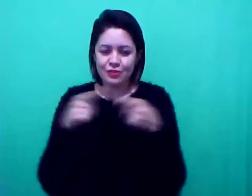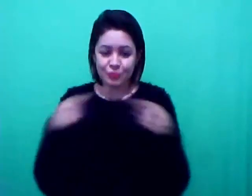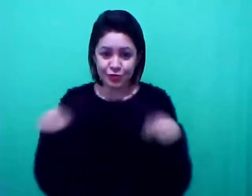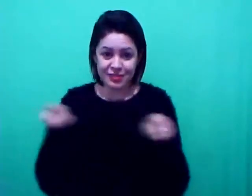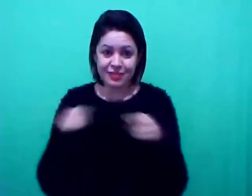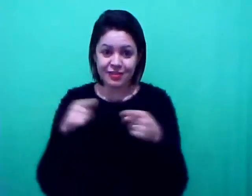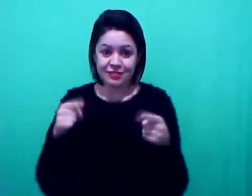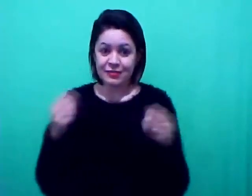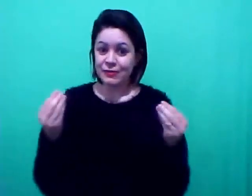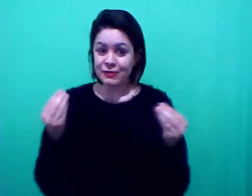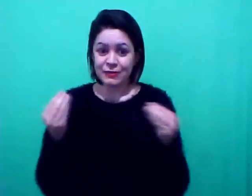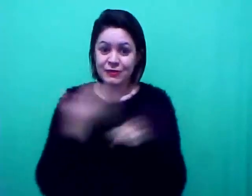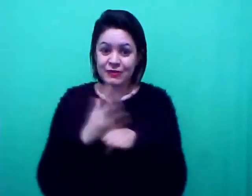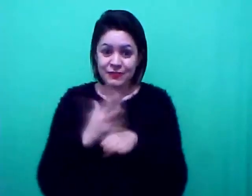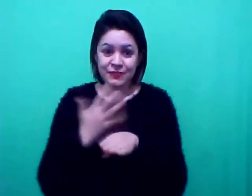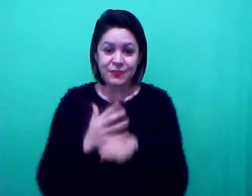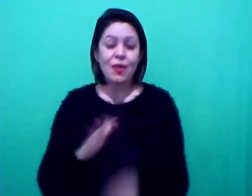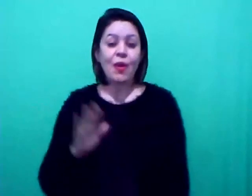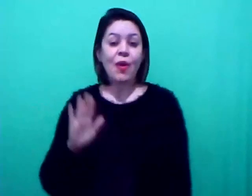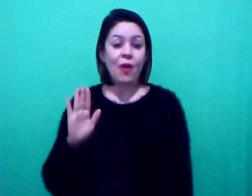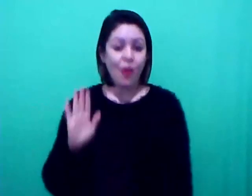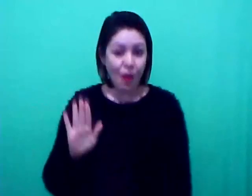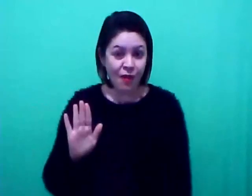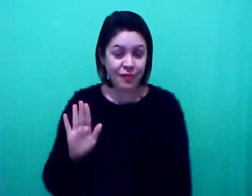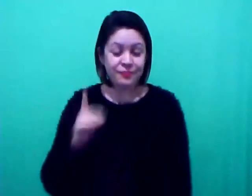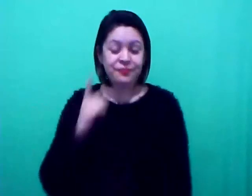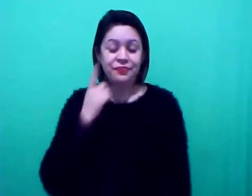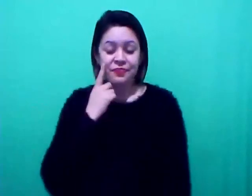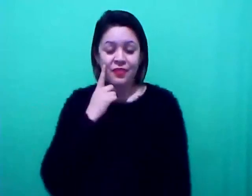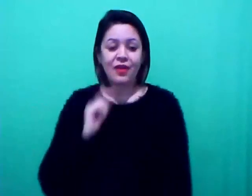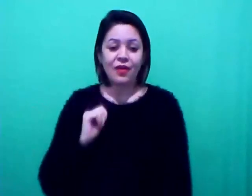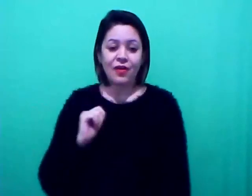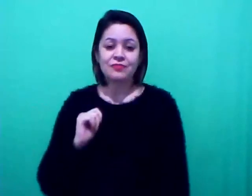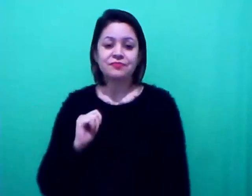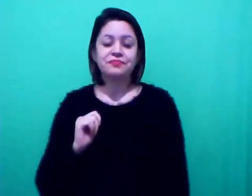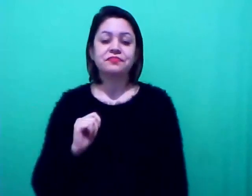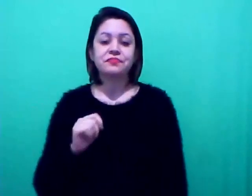como que são as metáforas nas músicas, como que se faz na prática. Então,